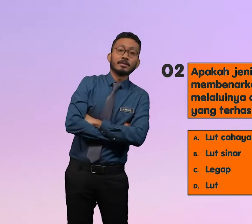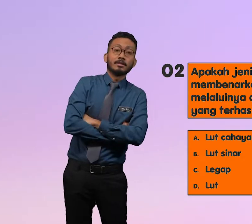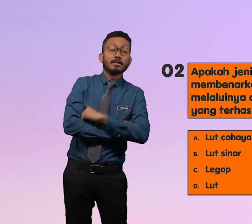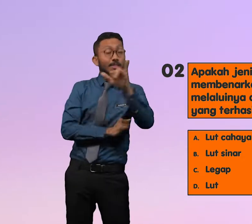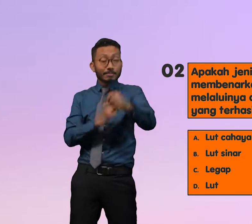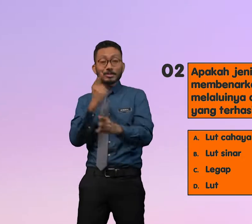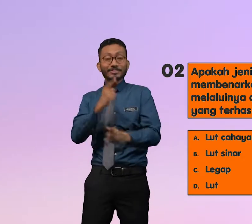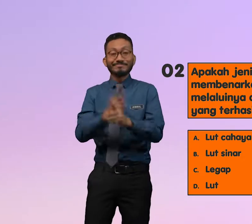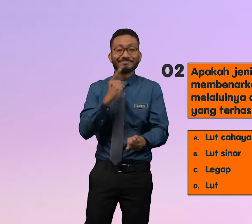Ya betul.